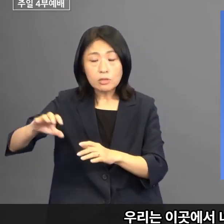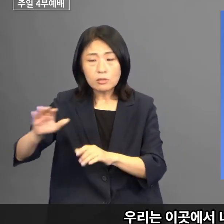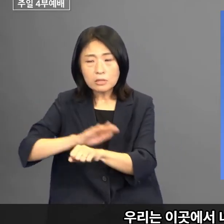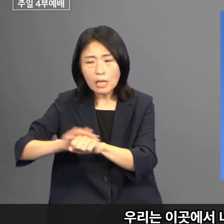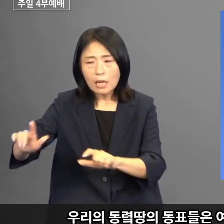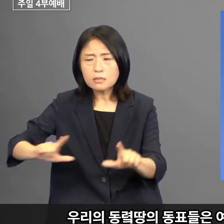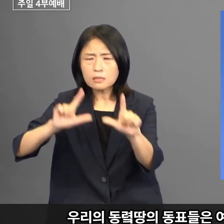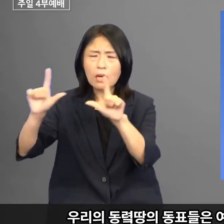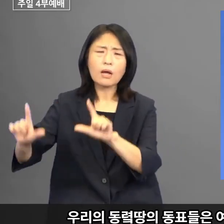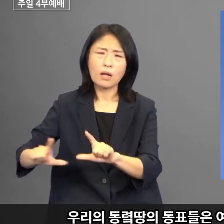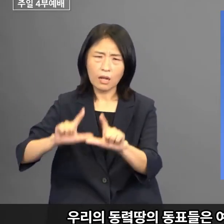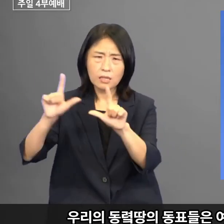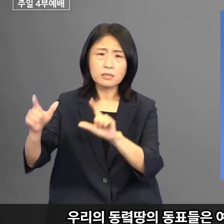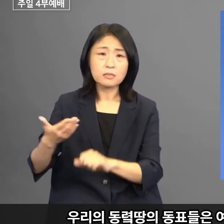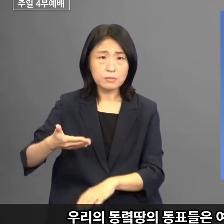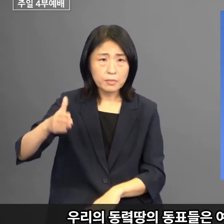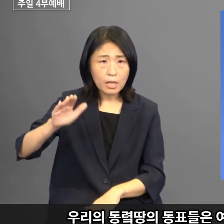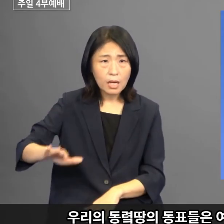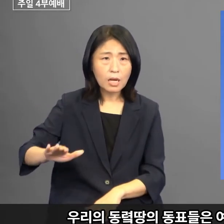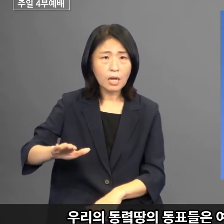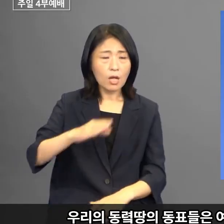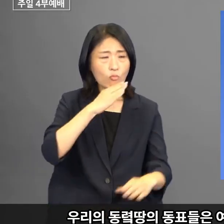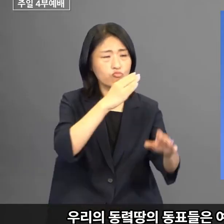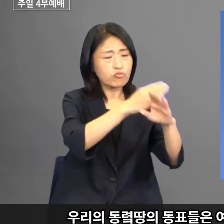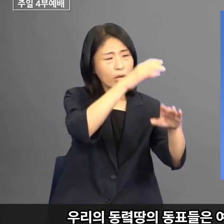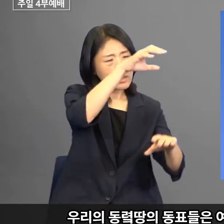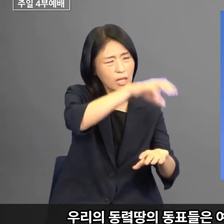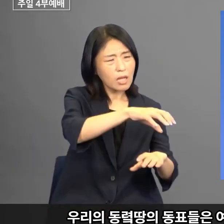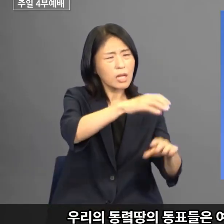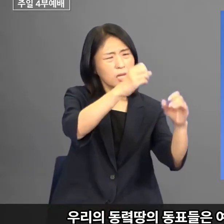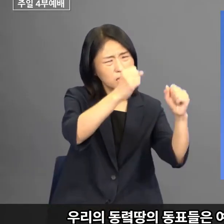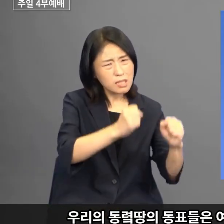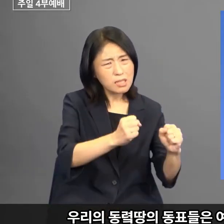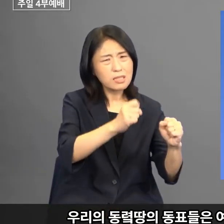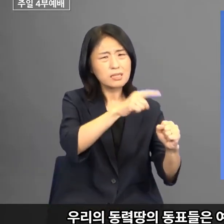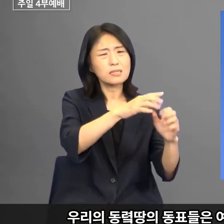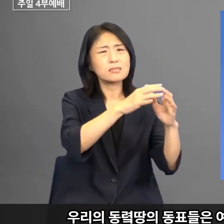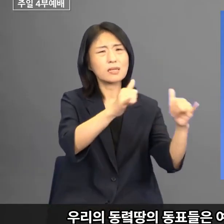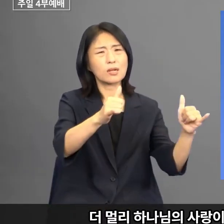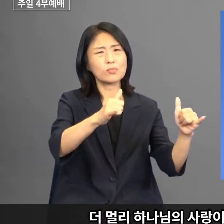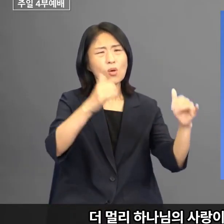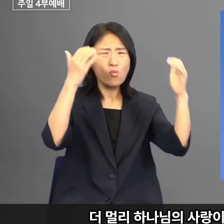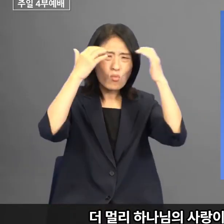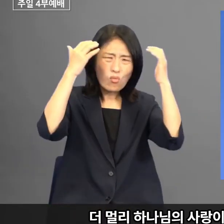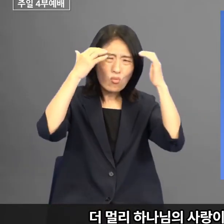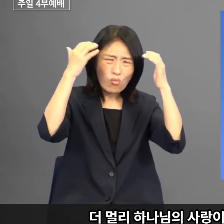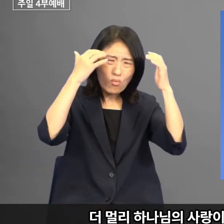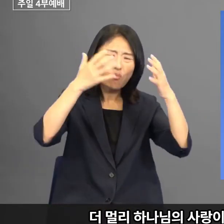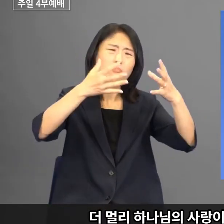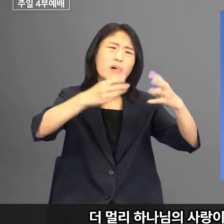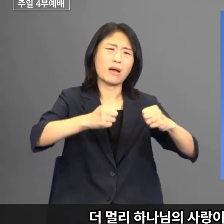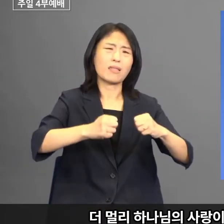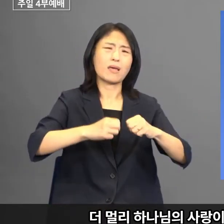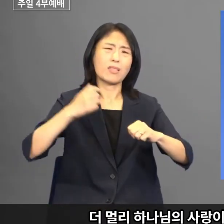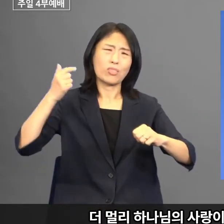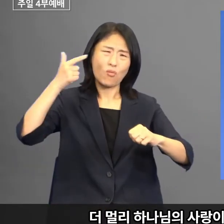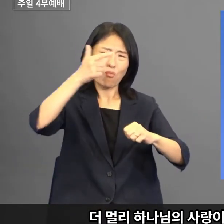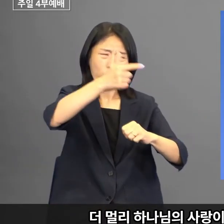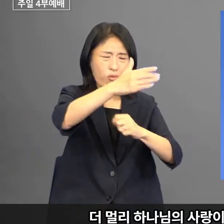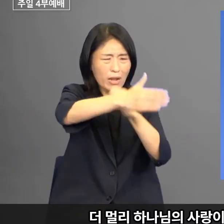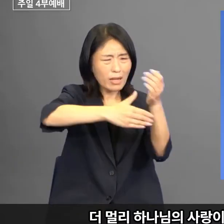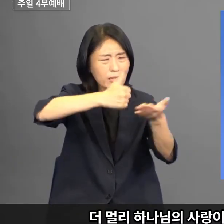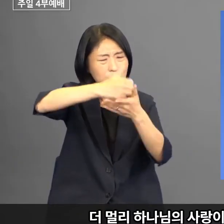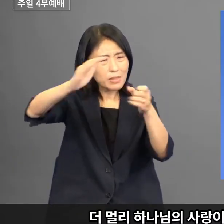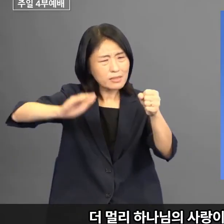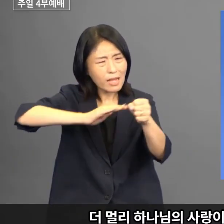있는데 우리의 북녘 땅의 동표들은 여전히 너무나 고통스러워합니다. 더 멀리 하나님의 사랑이